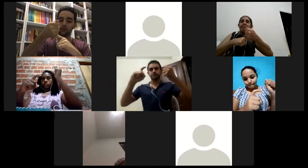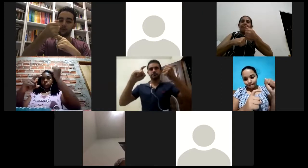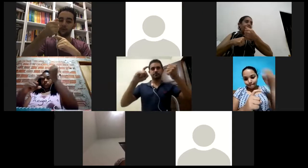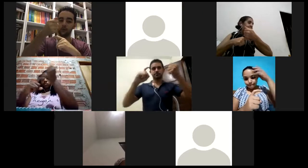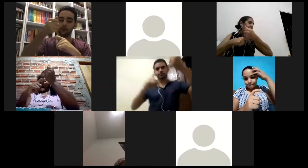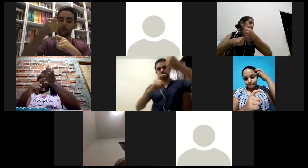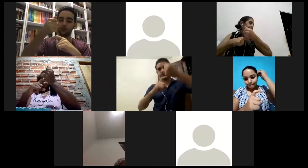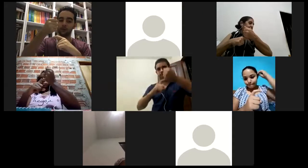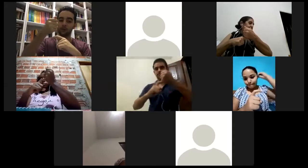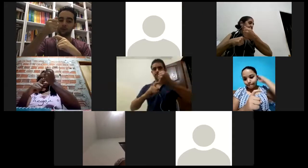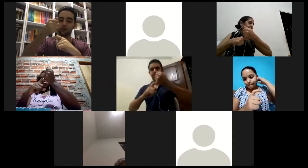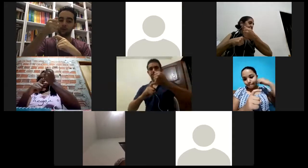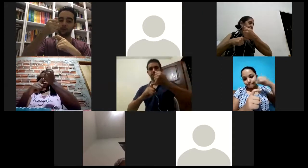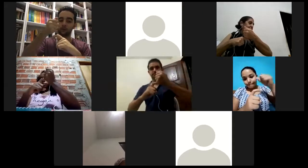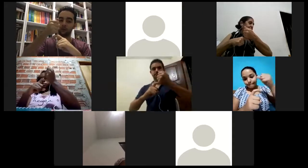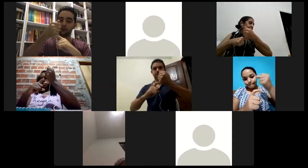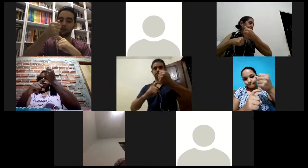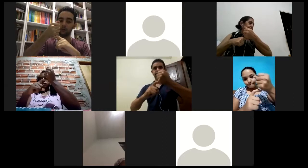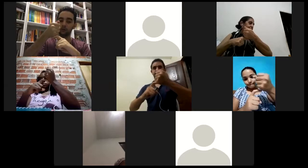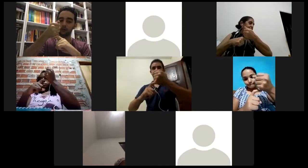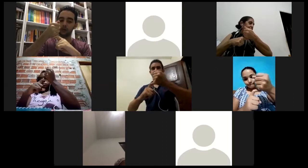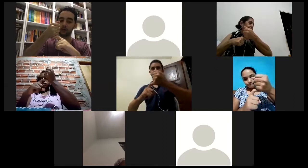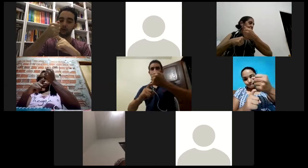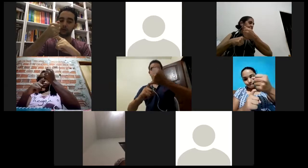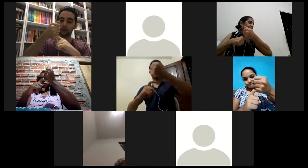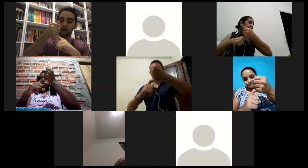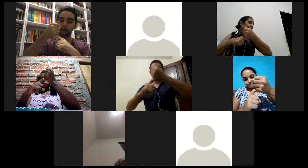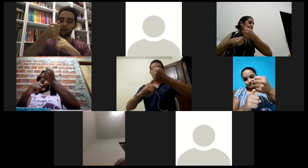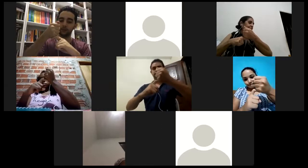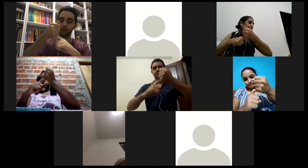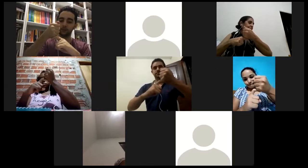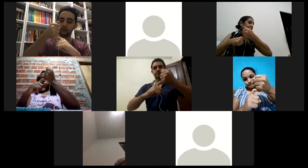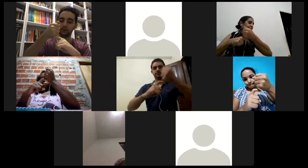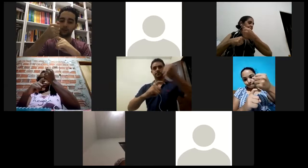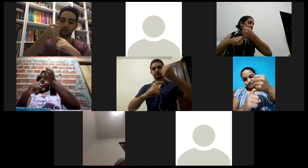cima, como se aqui a mão fosse o caju e o dedo fosse a castanha.